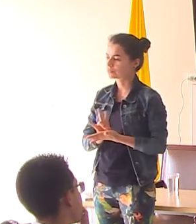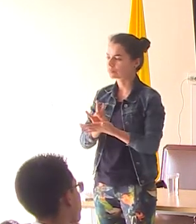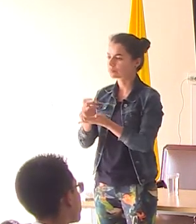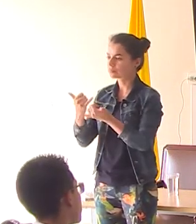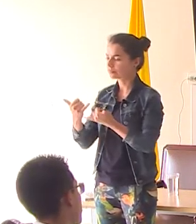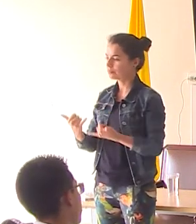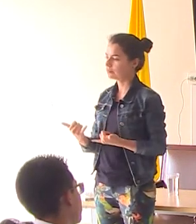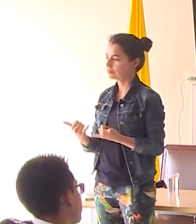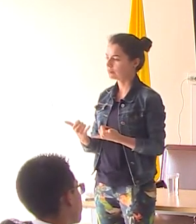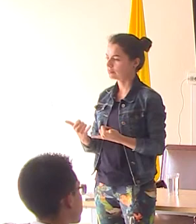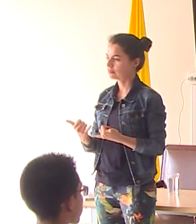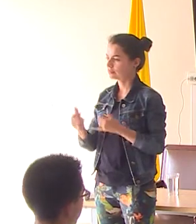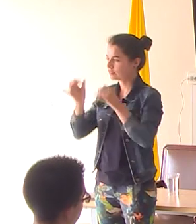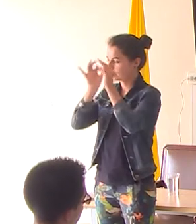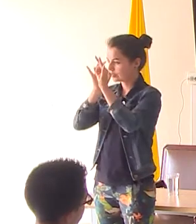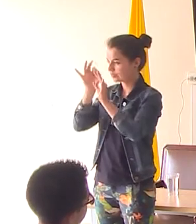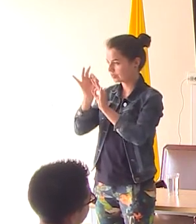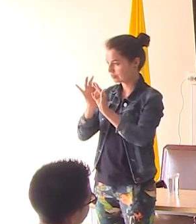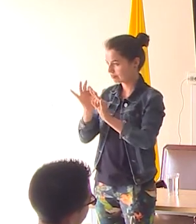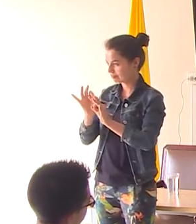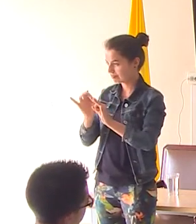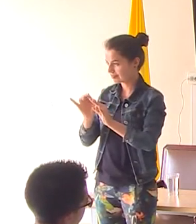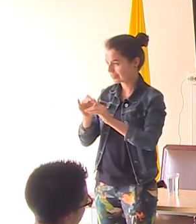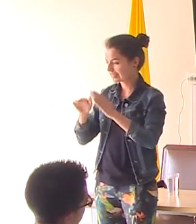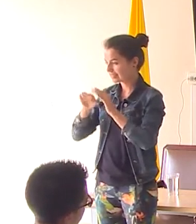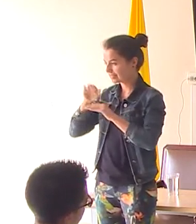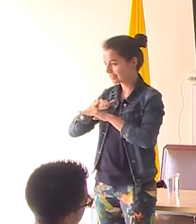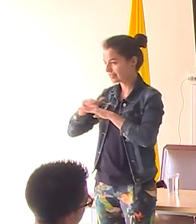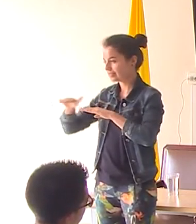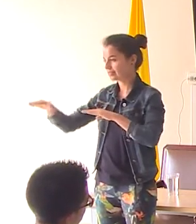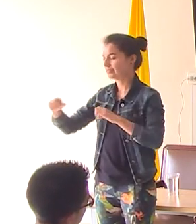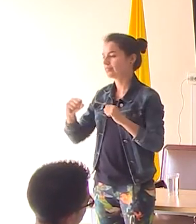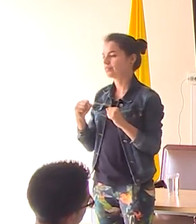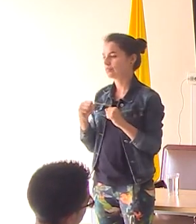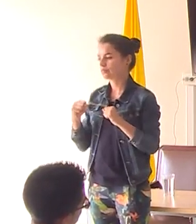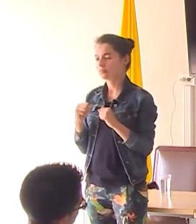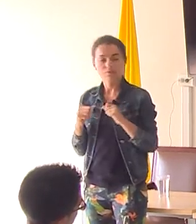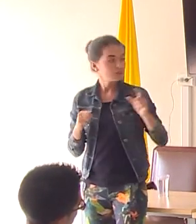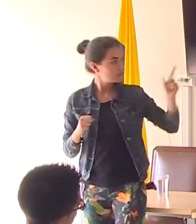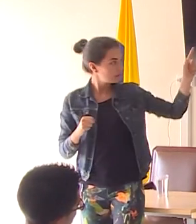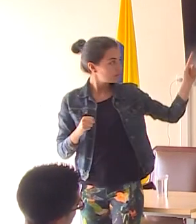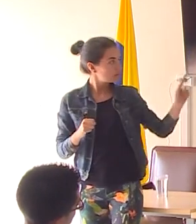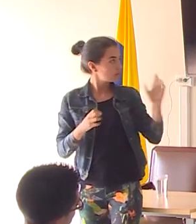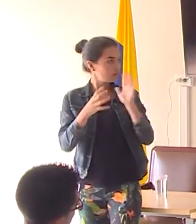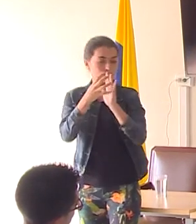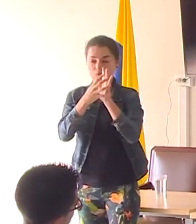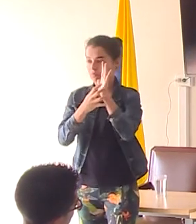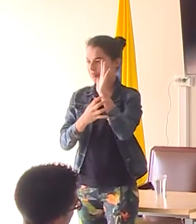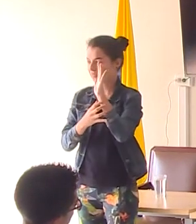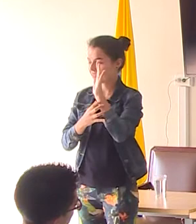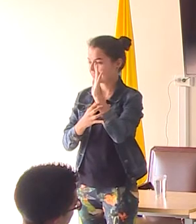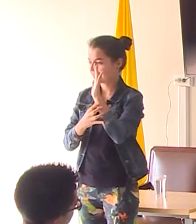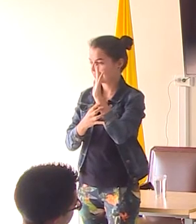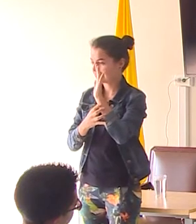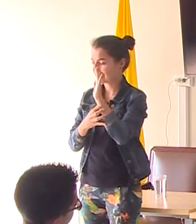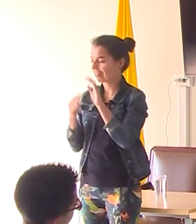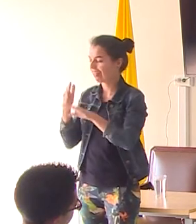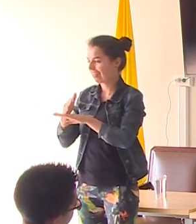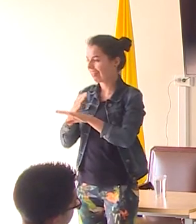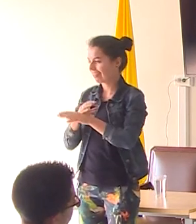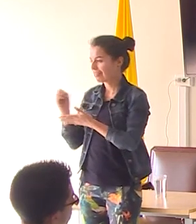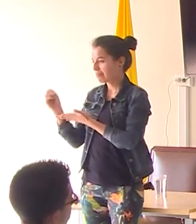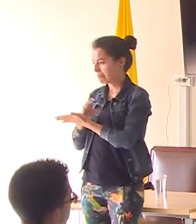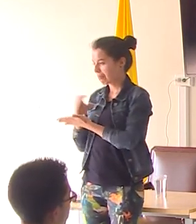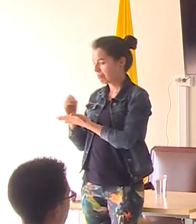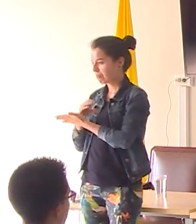la en la sabana de bogotá cuando uno empieza a superponer todos los planes de desarrollo los proyectos que están asociados